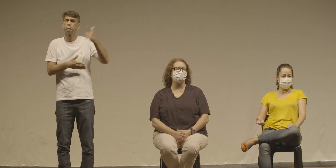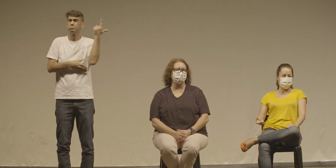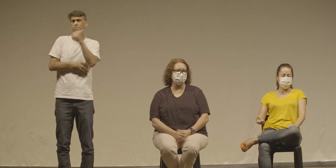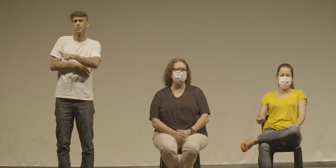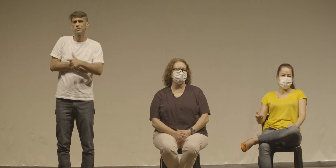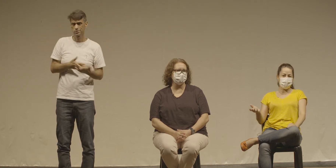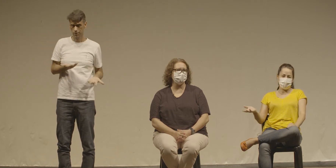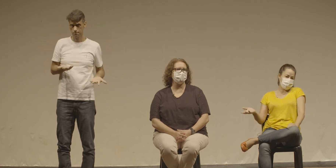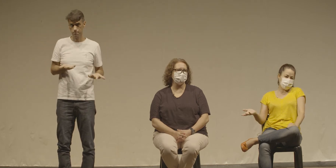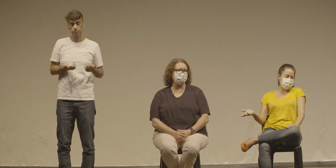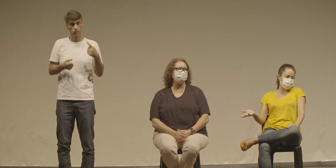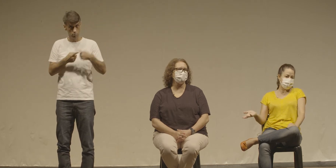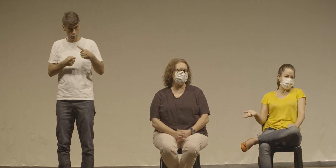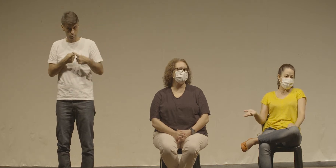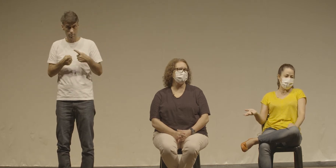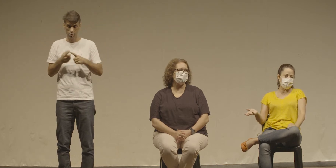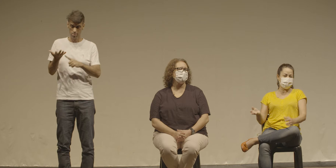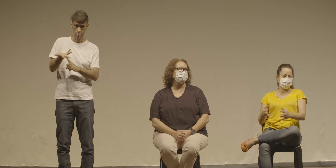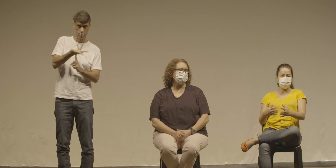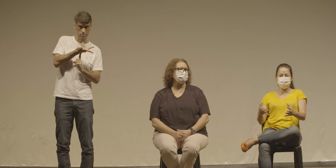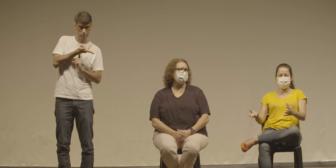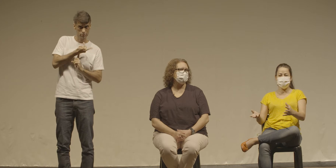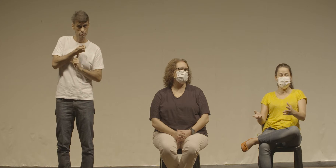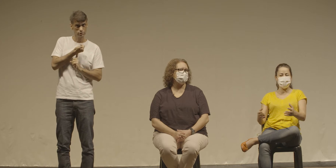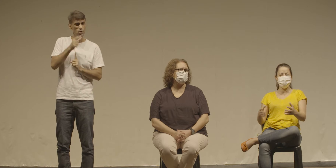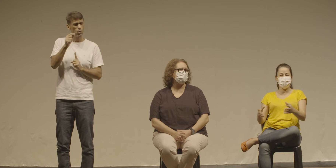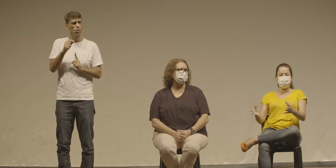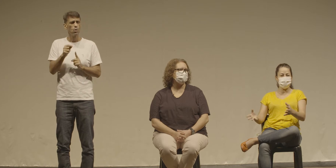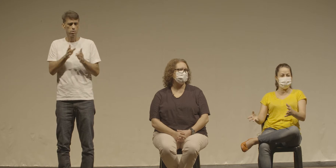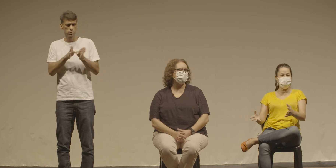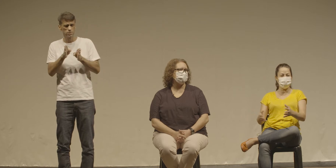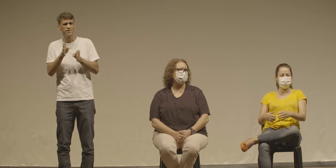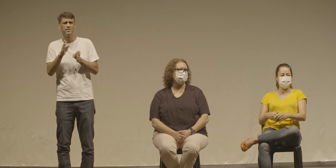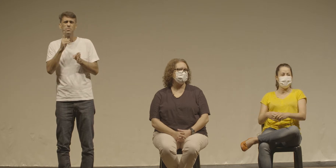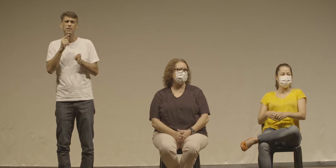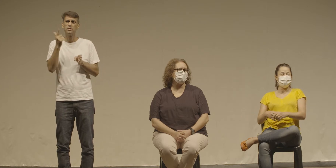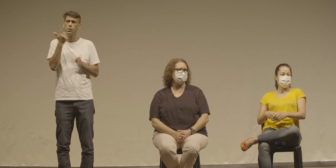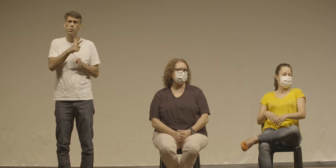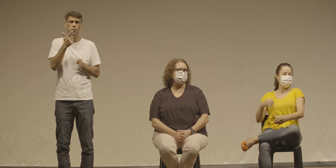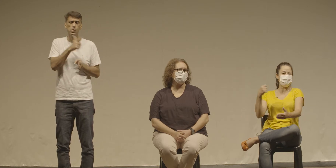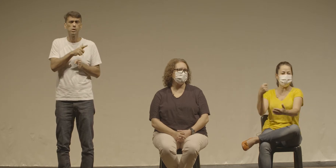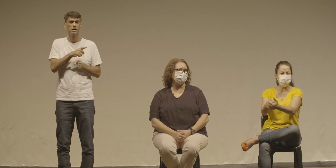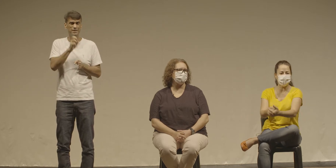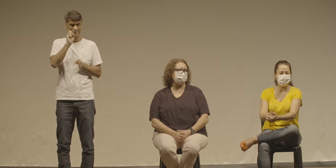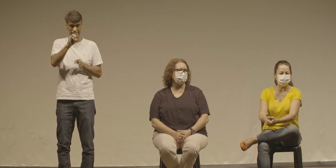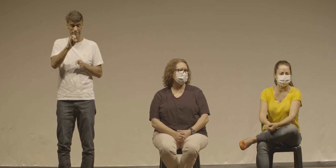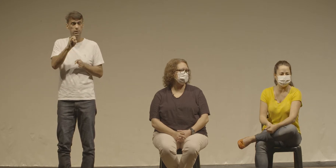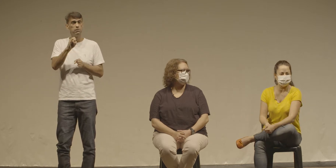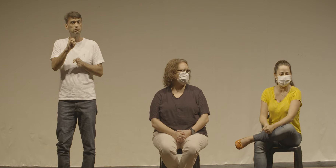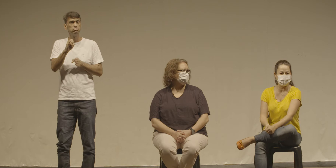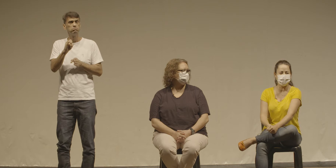conseguirmos. Porque a arte, ela através da sensibilidade, ela toca em pontos que se você for